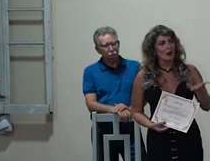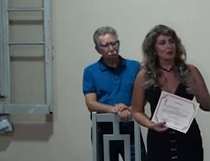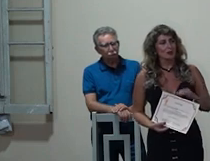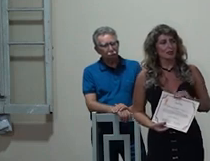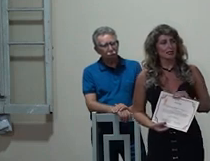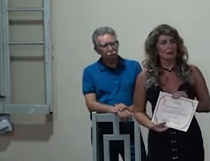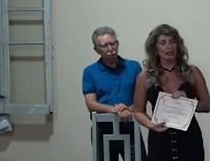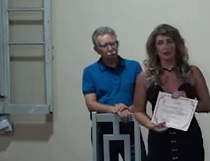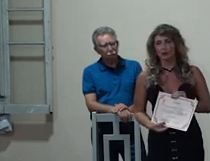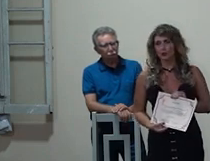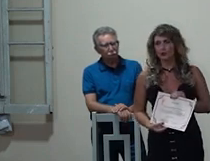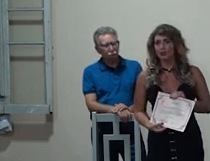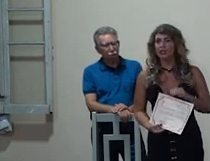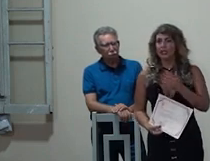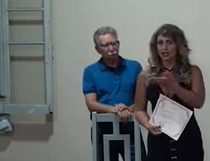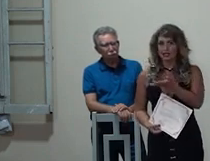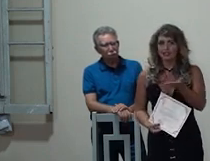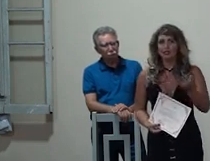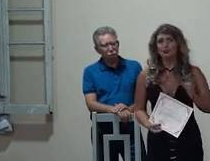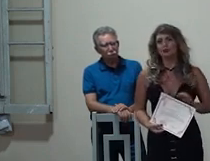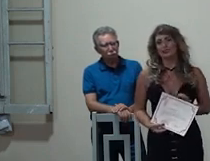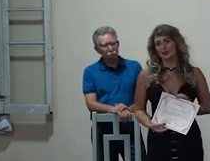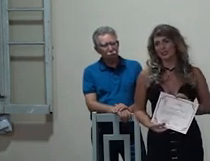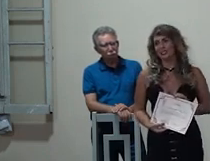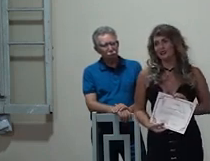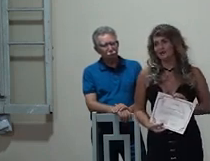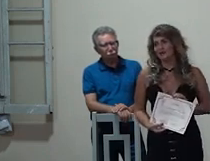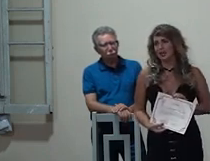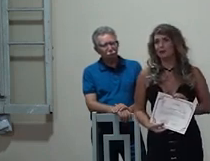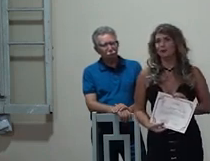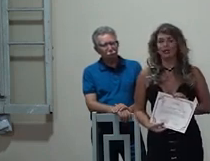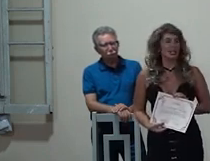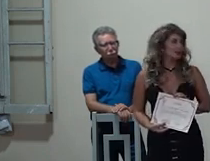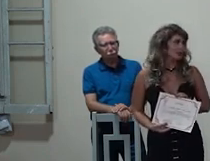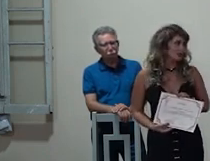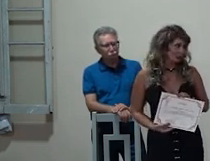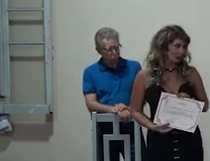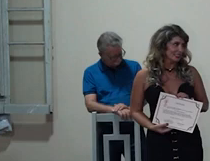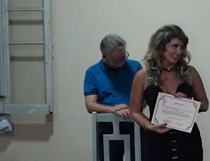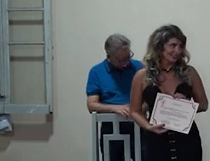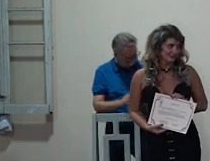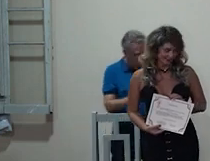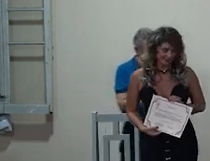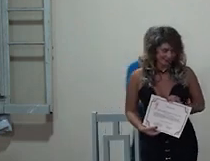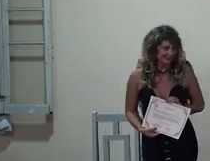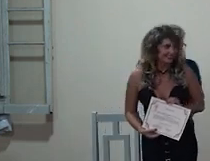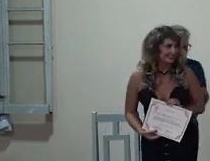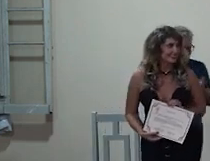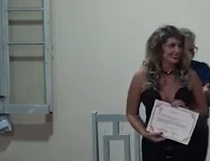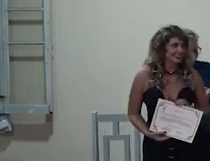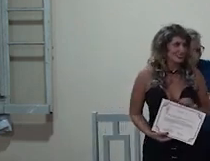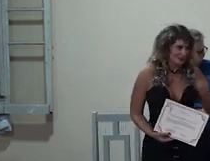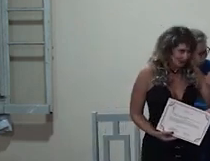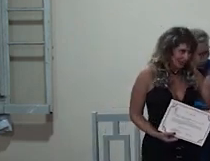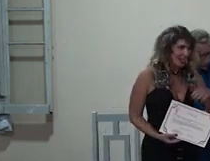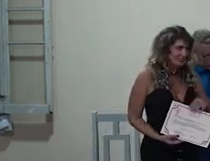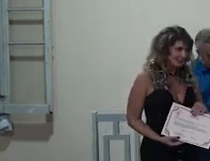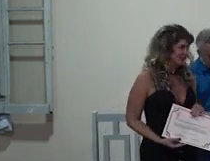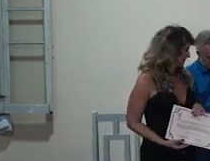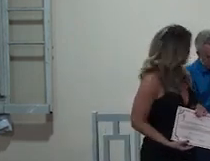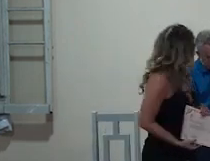Pontal hoje para participar aqui conosco. Agradecer a todos que estão aqui. Tá? Muito obrigada pela sua oportunidade.